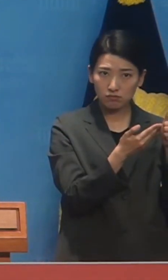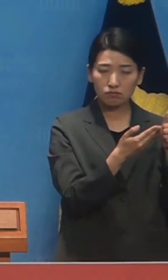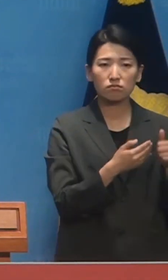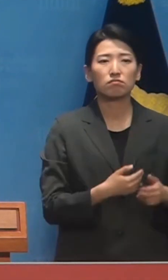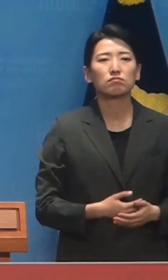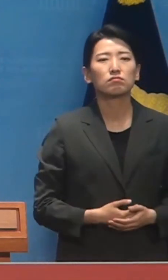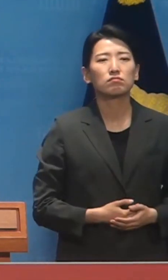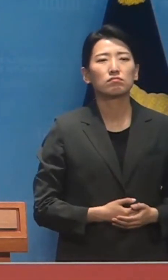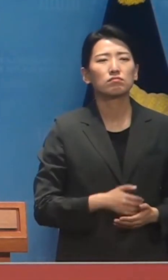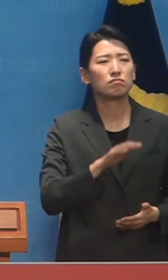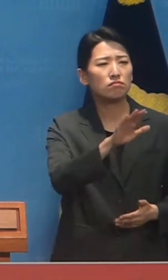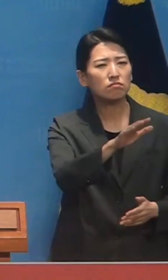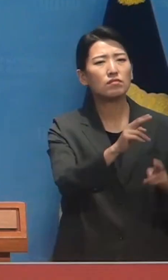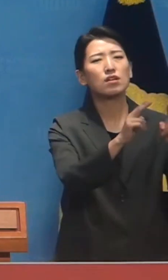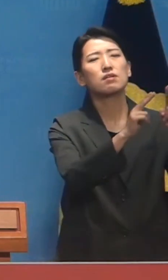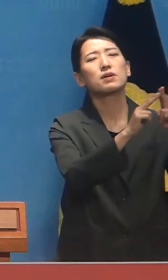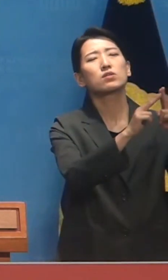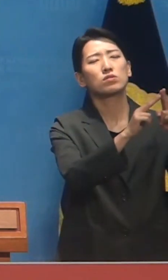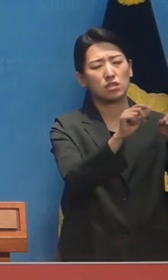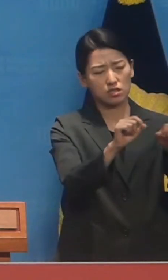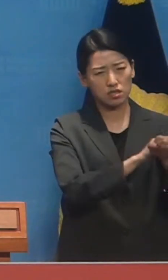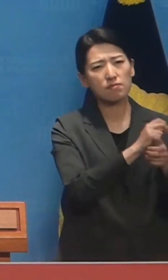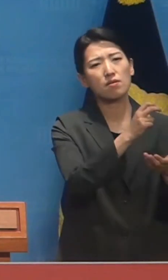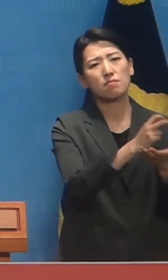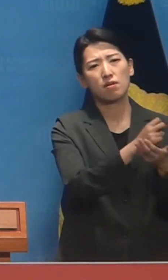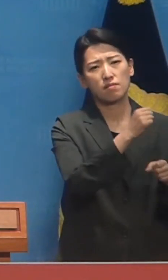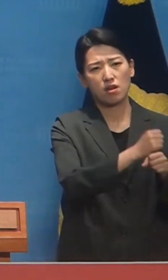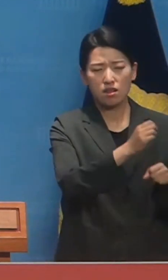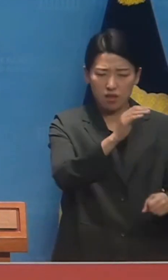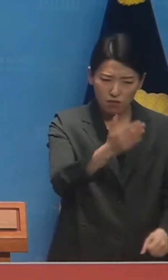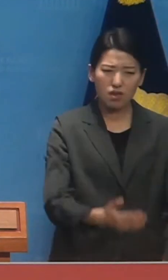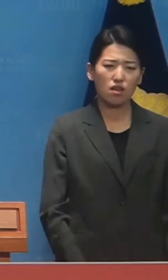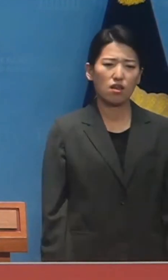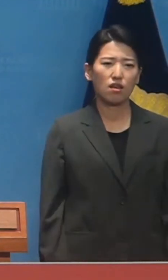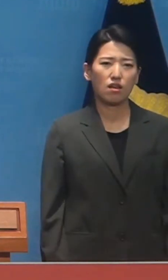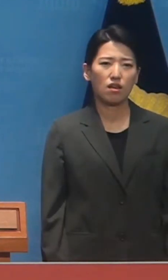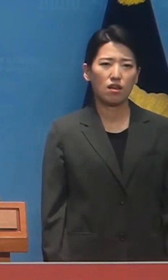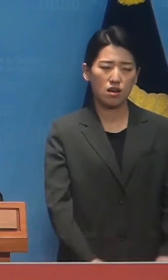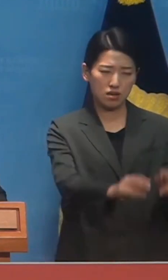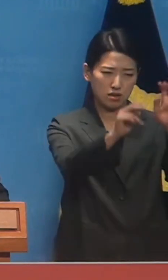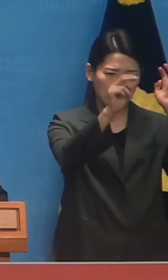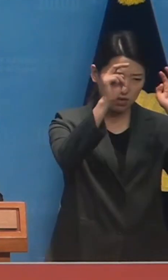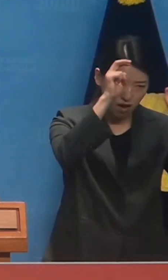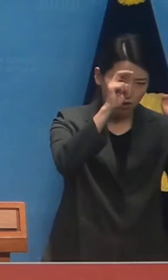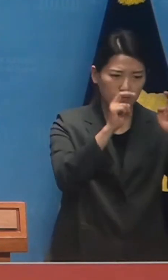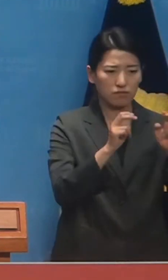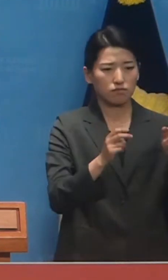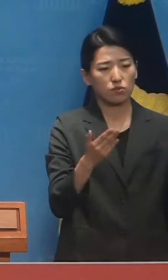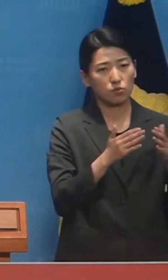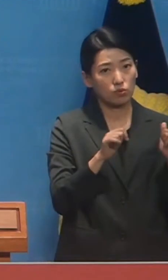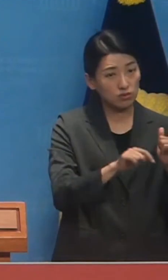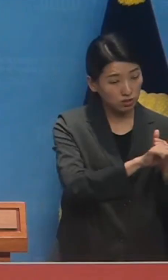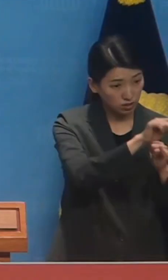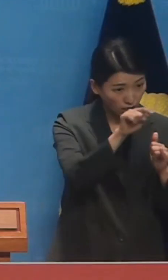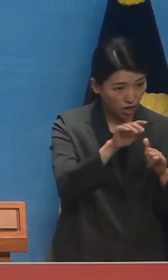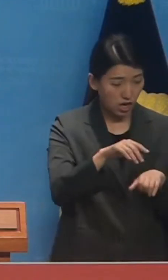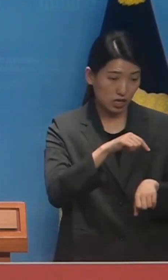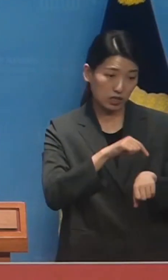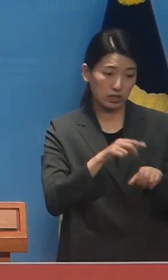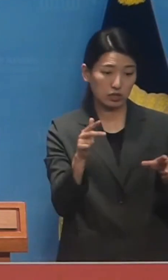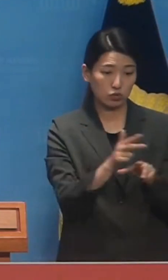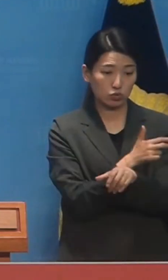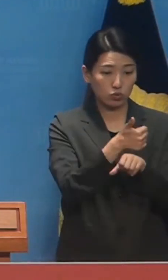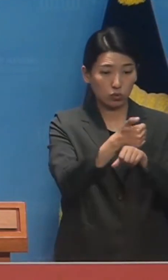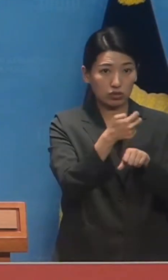후보는 첨단 반도체법을 주장하며 기업도 그리고 노동자도 탄력성